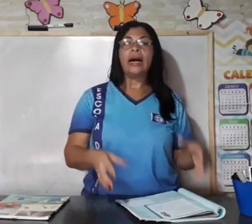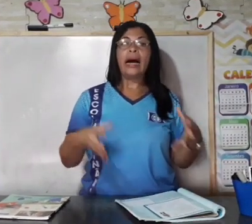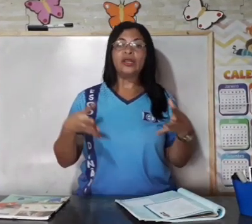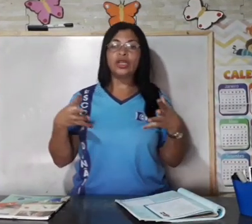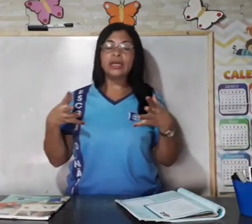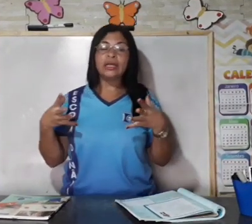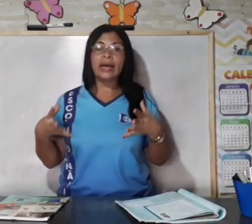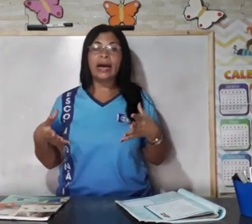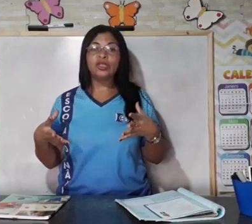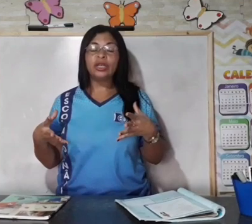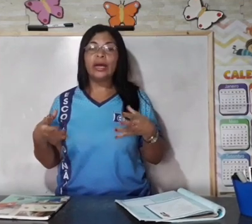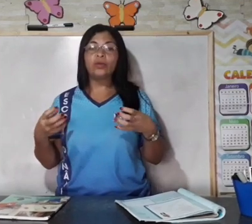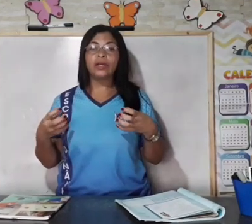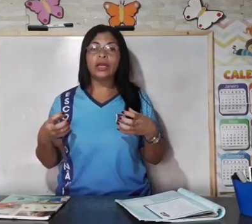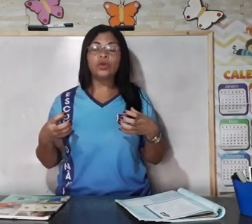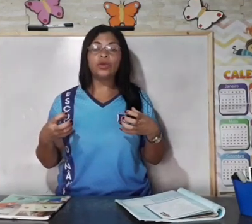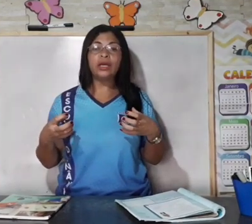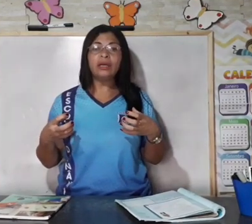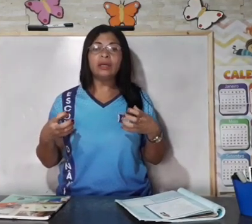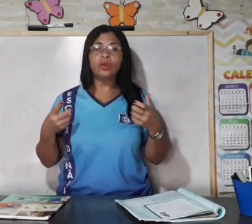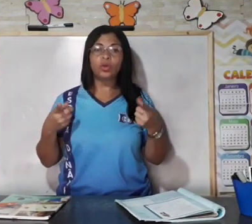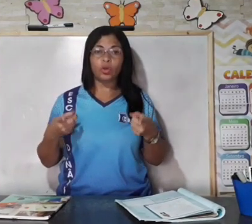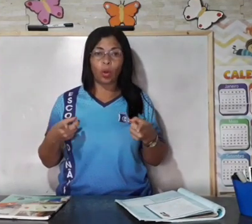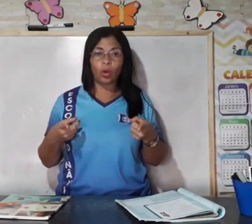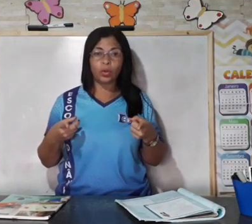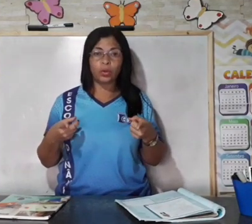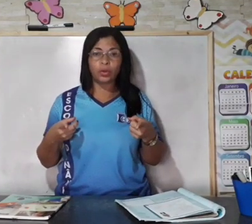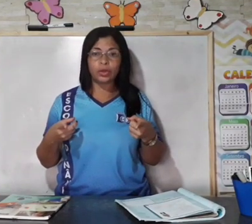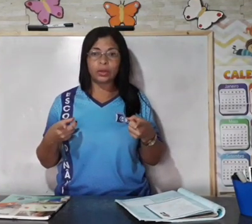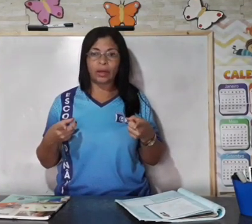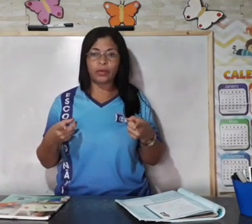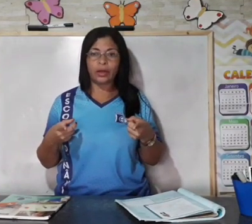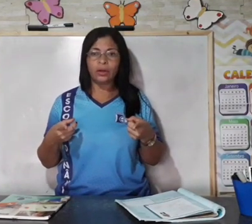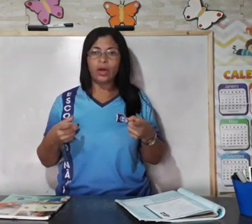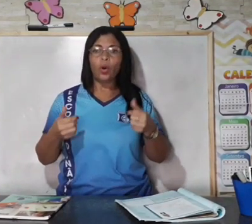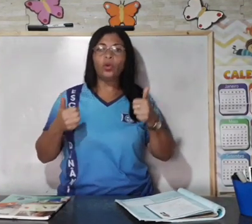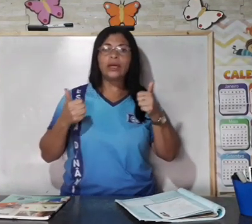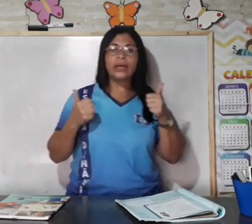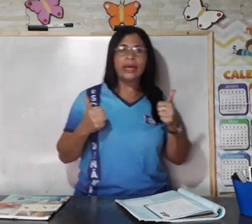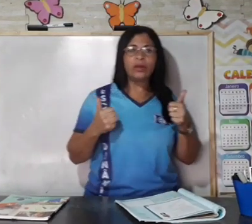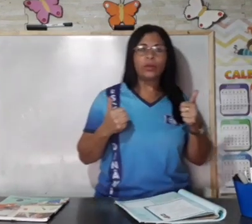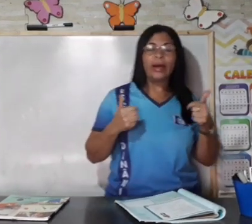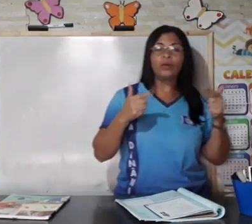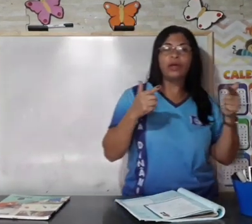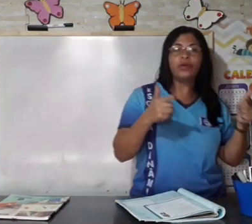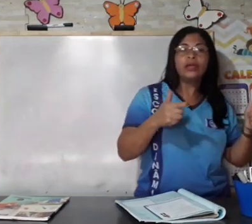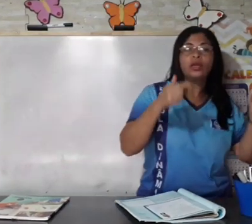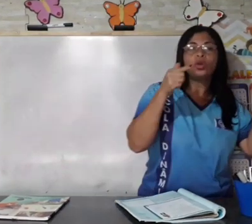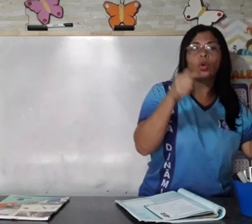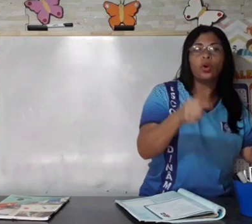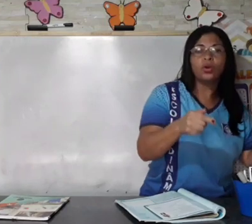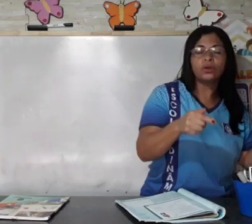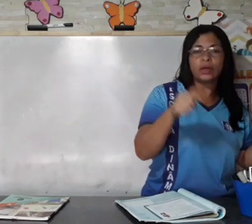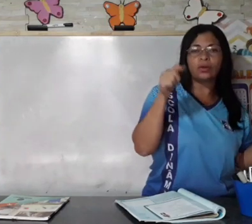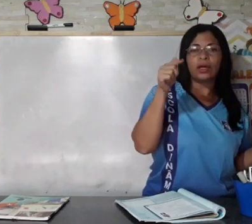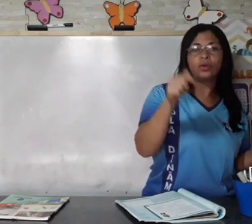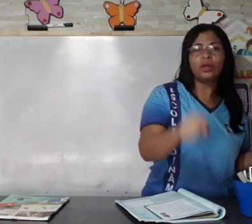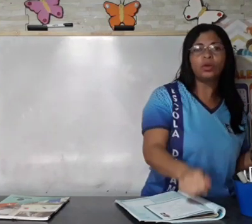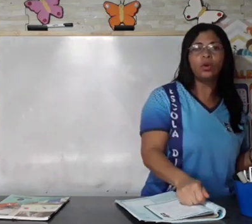A dignidade é um direito de todos, tá vendo? O direito é um dever de todos, é um direito de